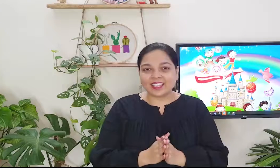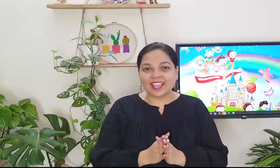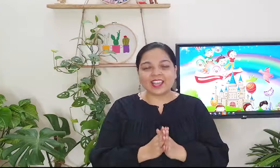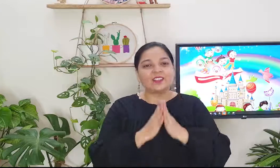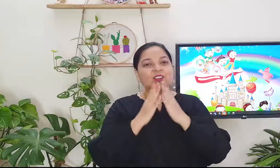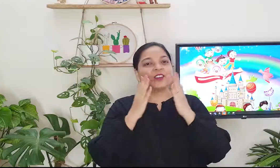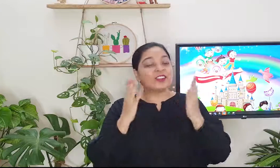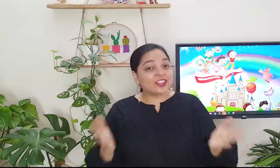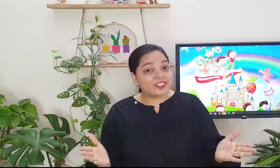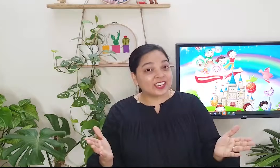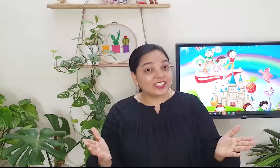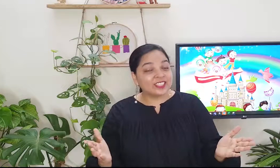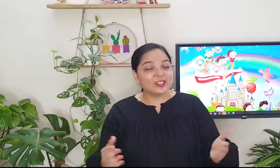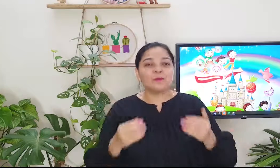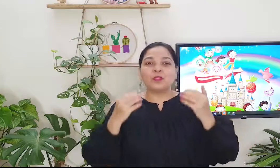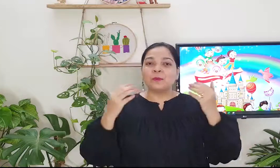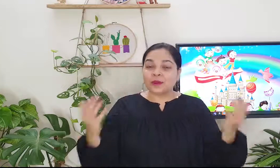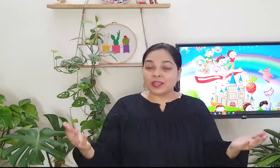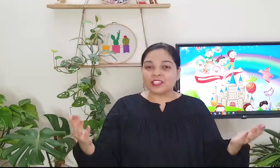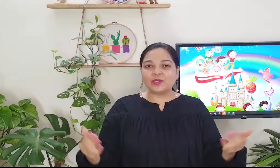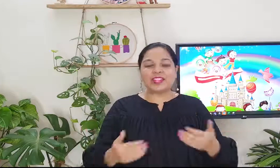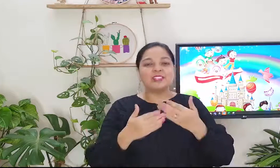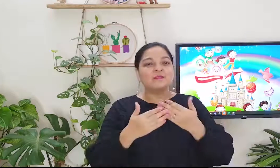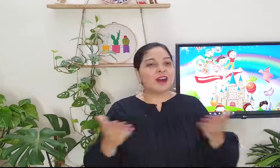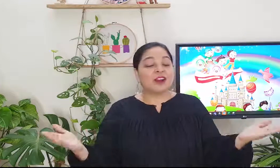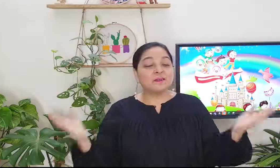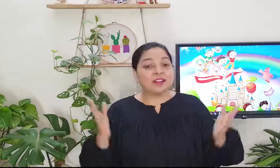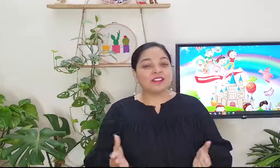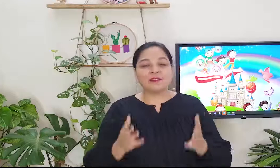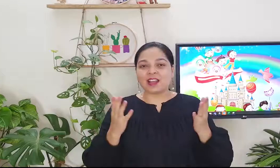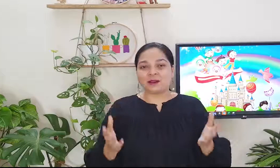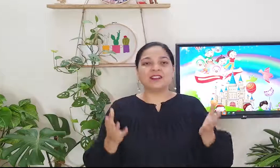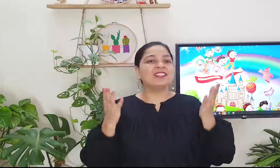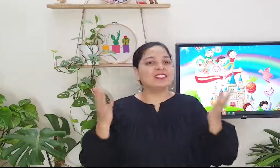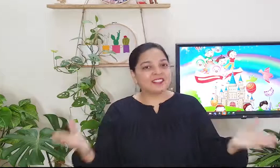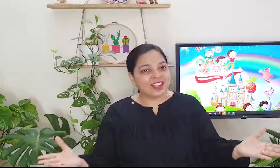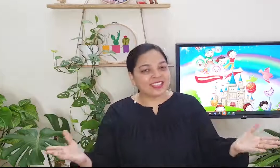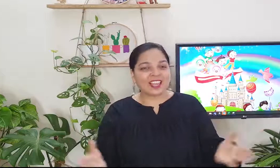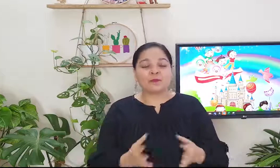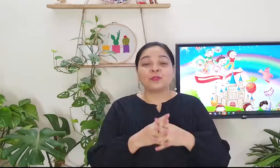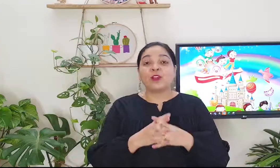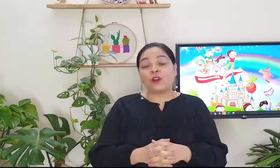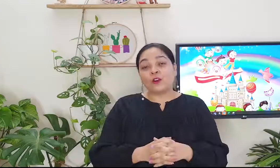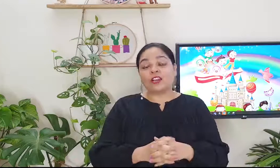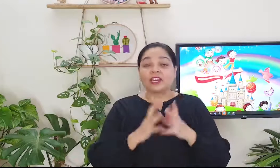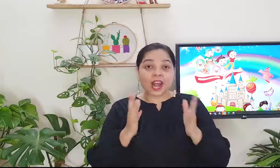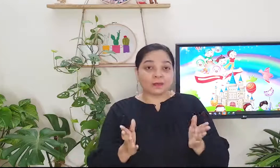থাকো, কনগ্র্যাচুলেশন, ঈশ্বরের এই মহান পরিবারেতে তোমাদের অভিনন্দন। আর